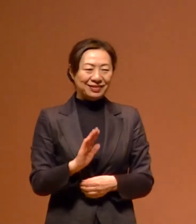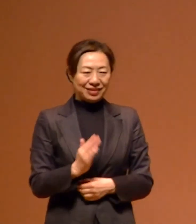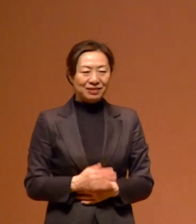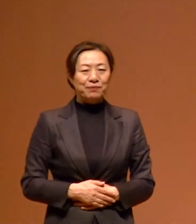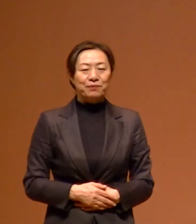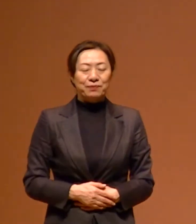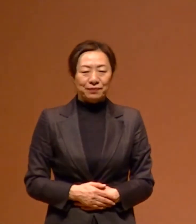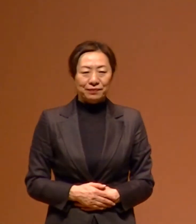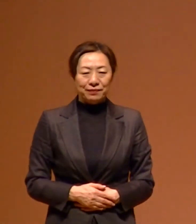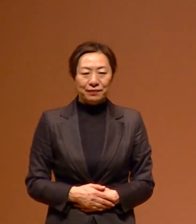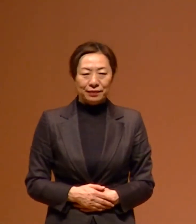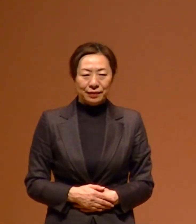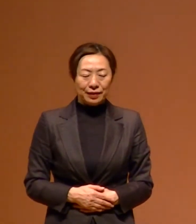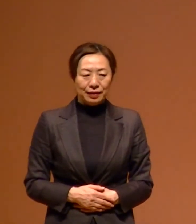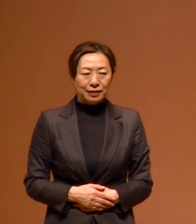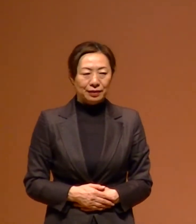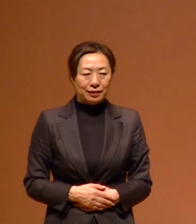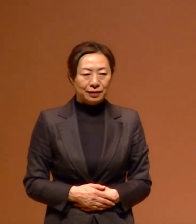人に、